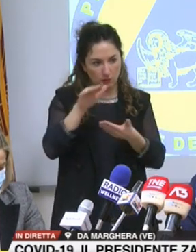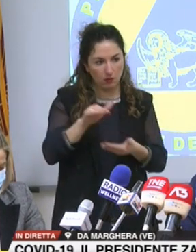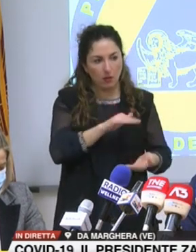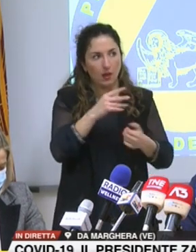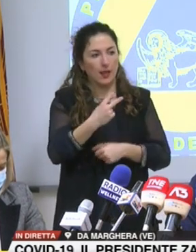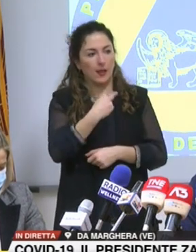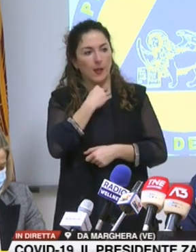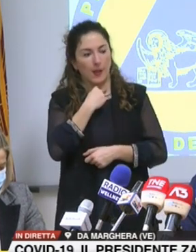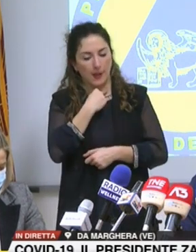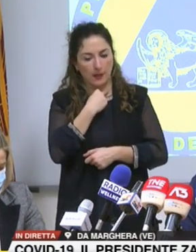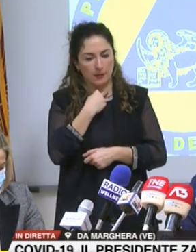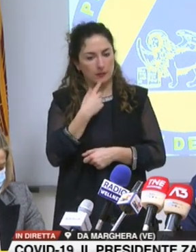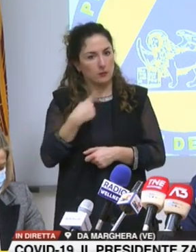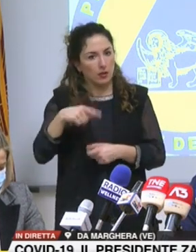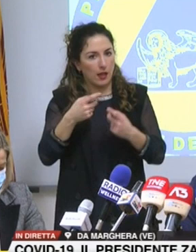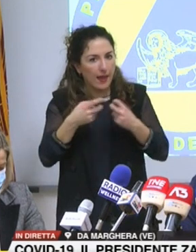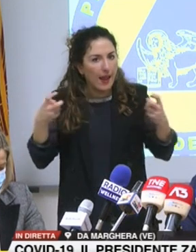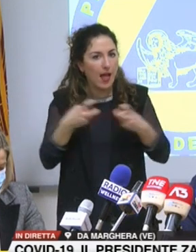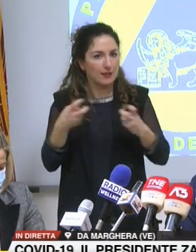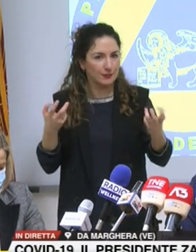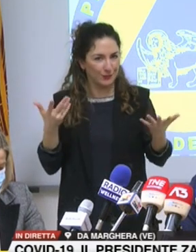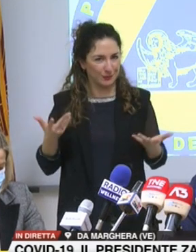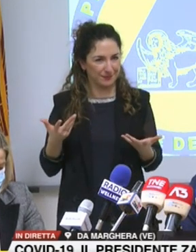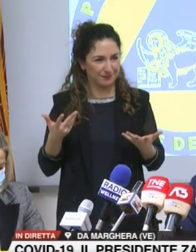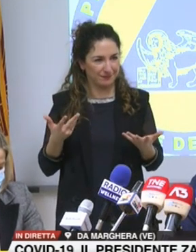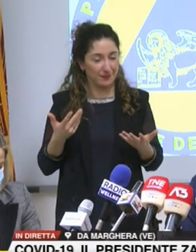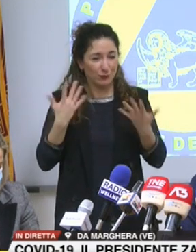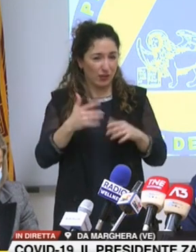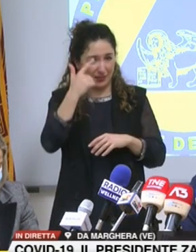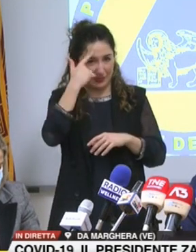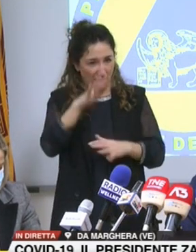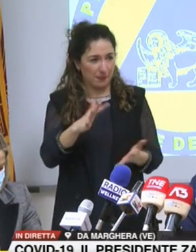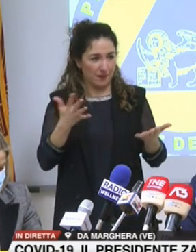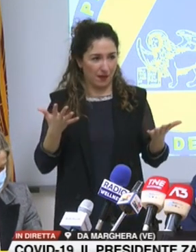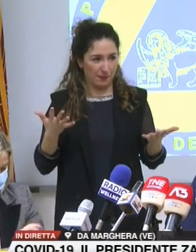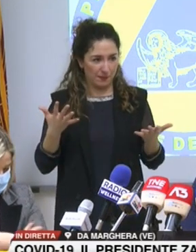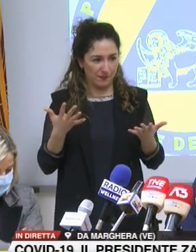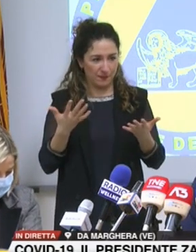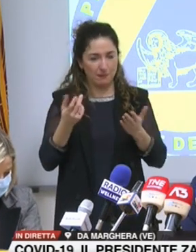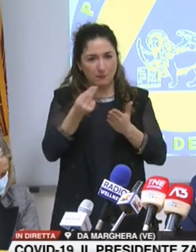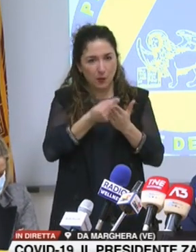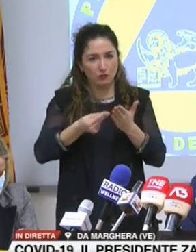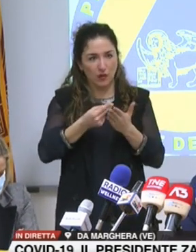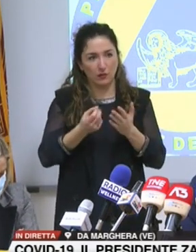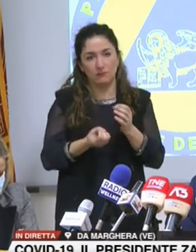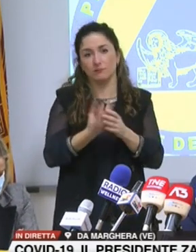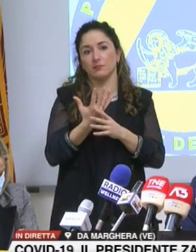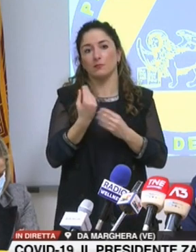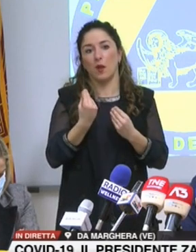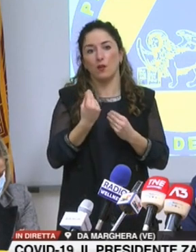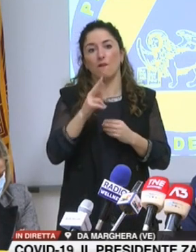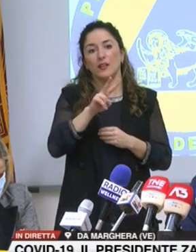ci costringe ad essere elastici, ma era tutto preventivato che fosse un piano che è nato il 22